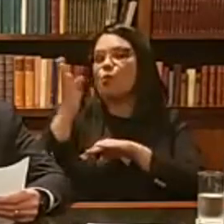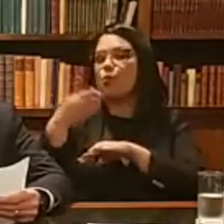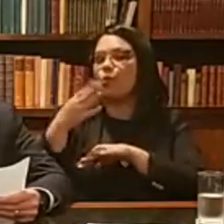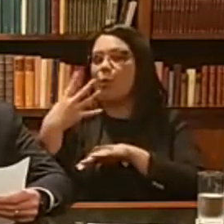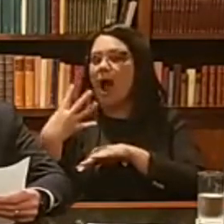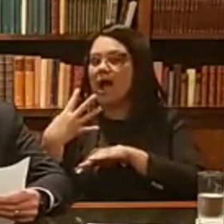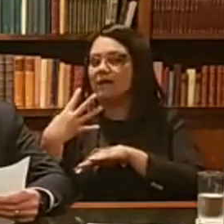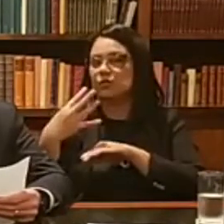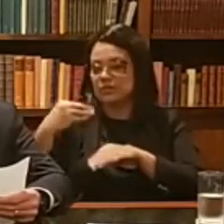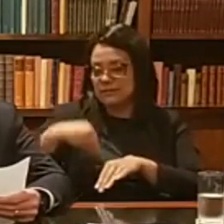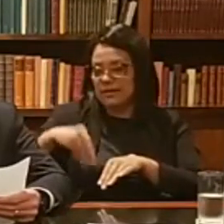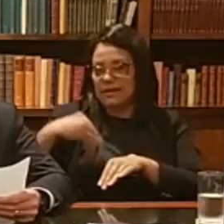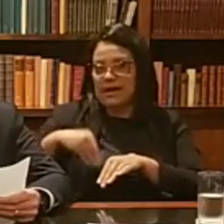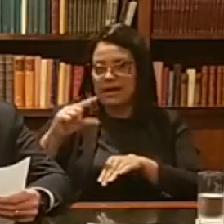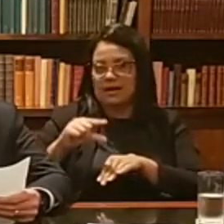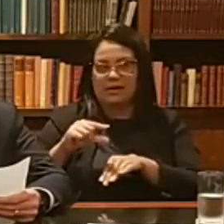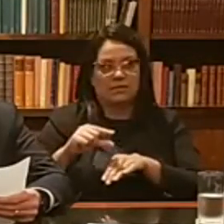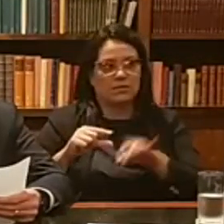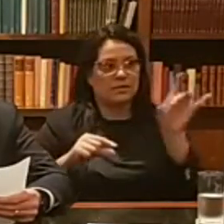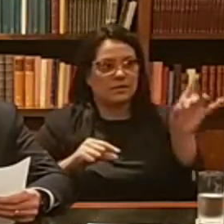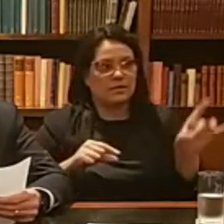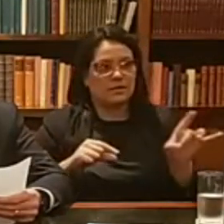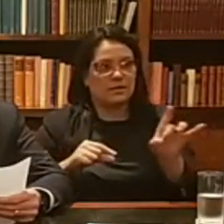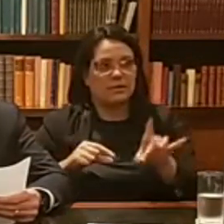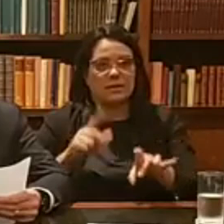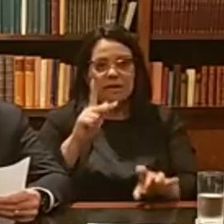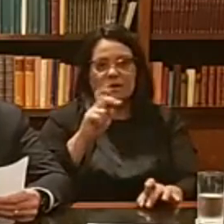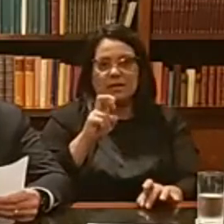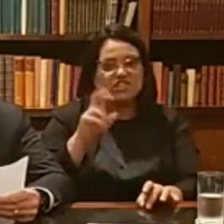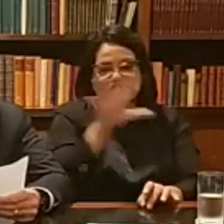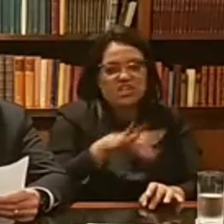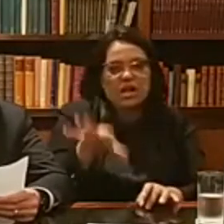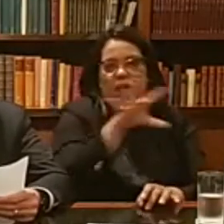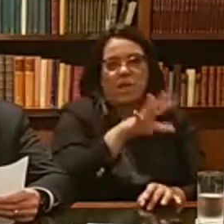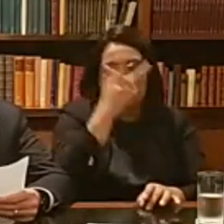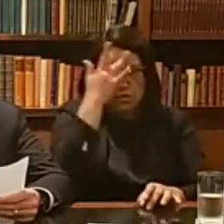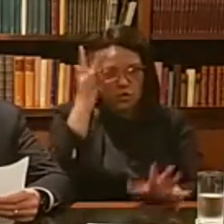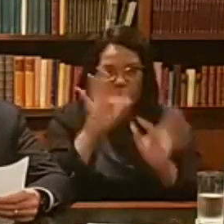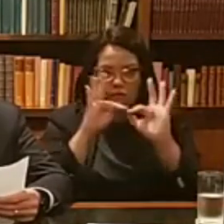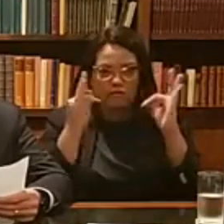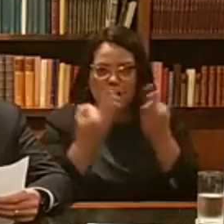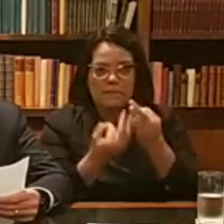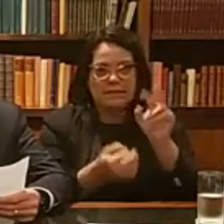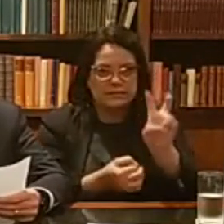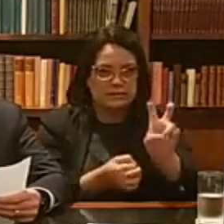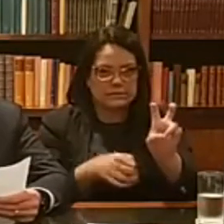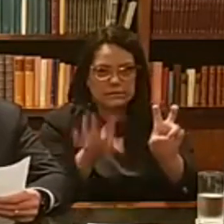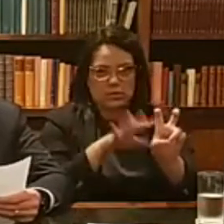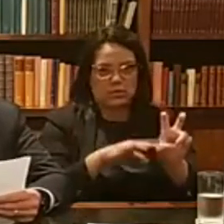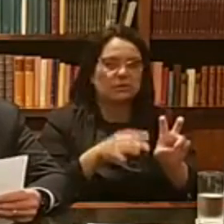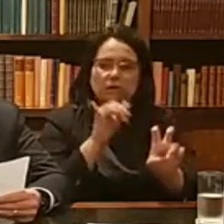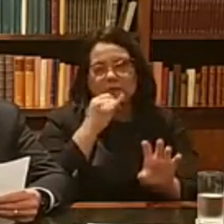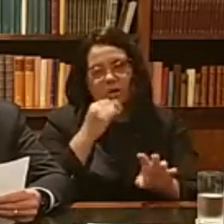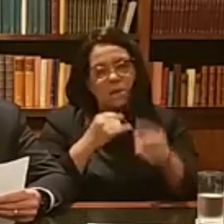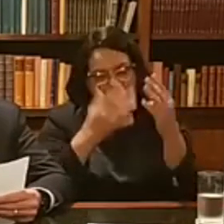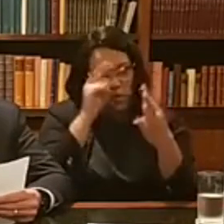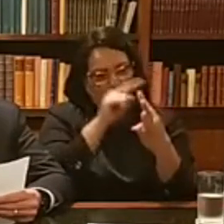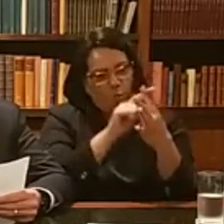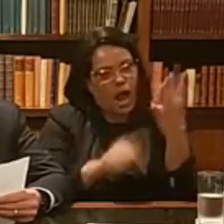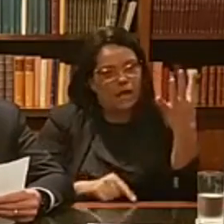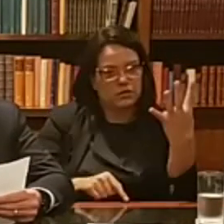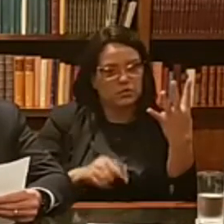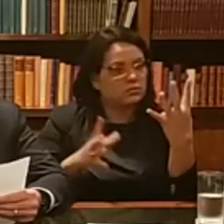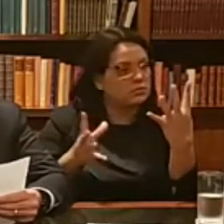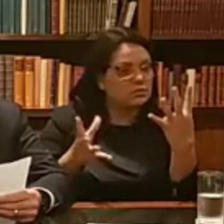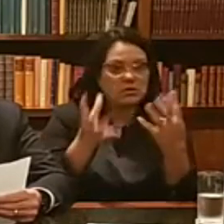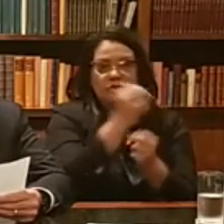não superior individual, né? Per capita. Então tem 5 na família. Vamos falar 4 na família. Se os